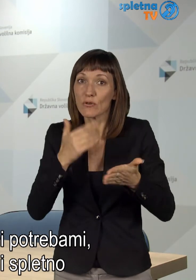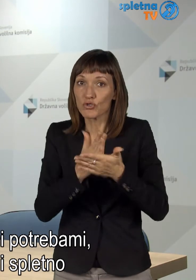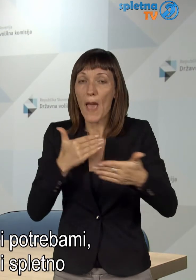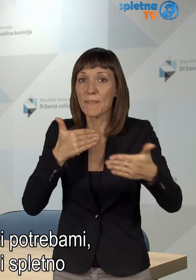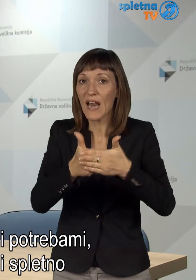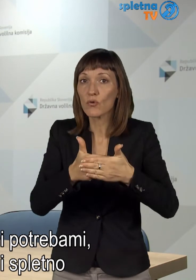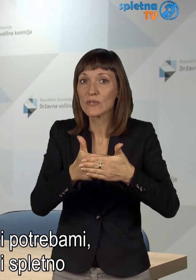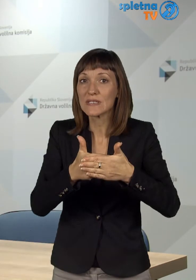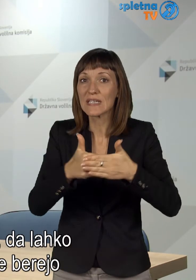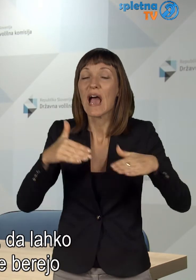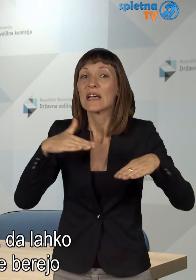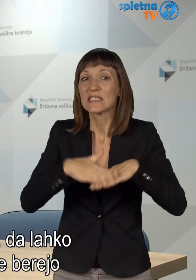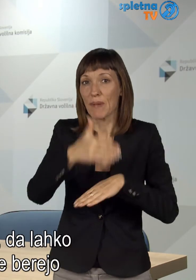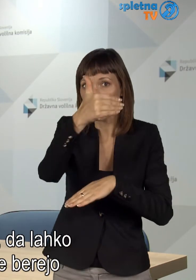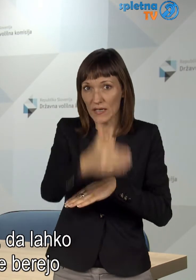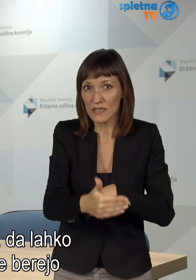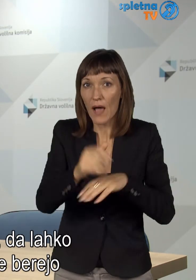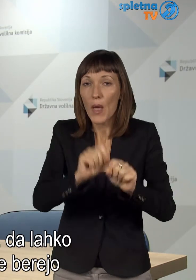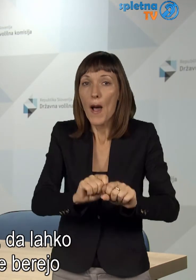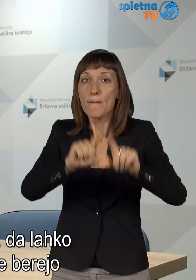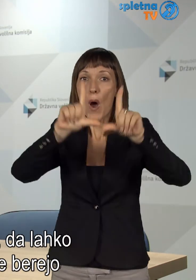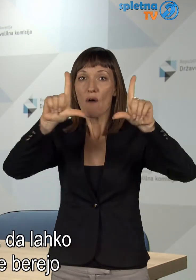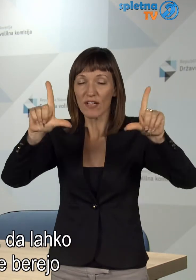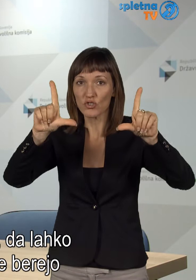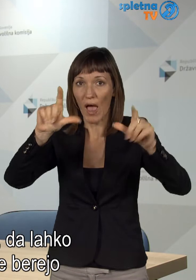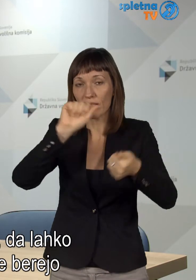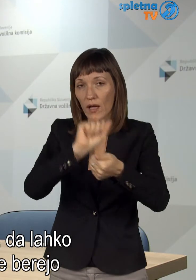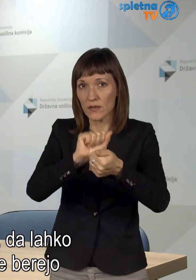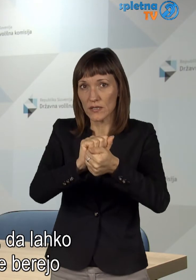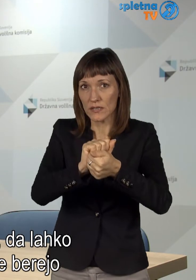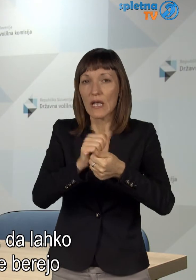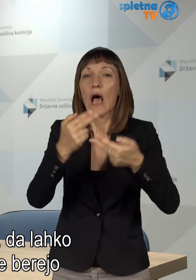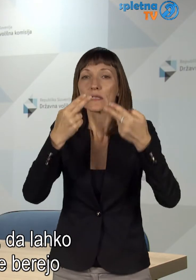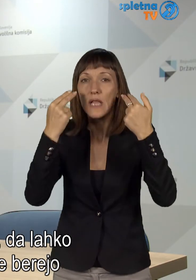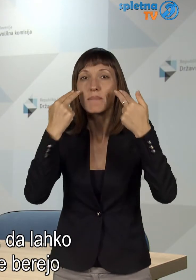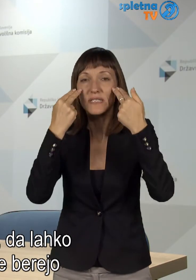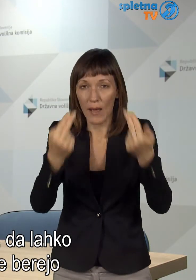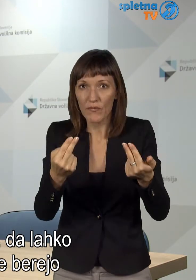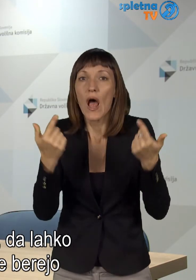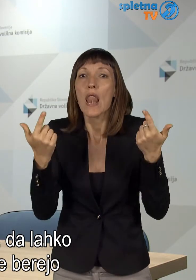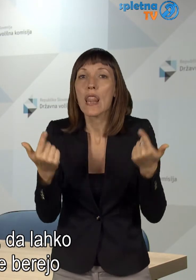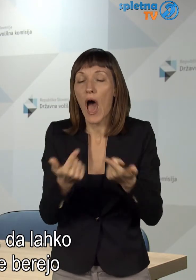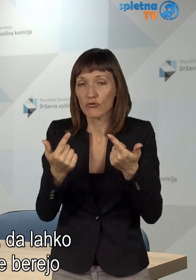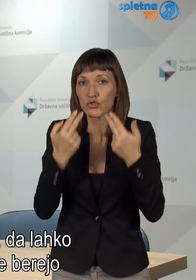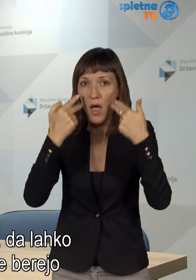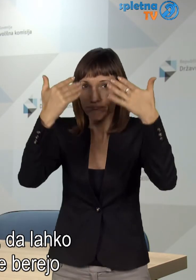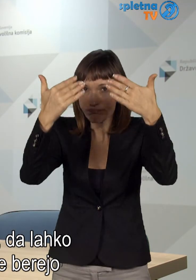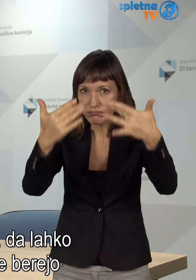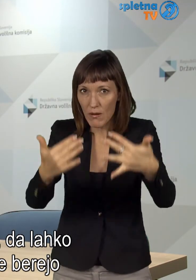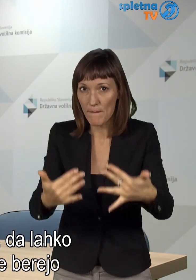prilagodili spletno stran v tako imenovanem povečanem tisku, da lahko slepi, slabovidni nekoliko